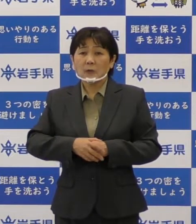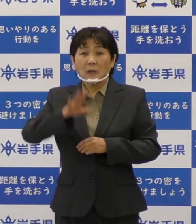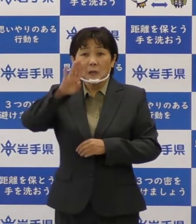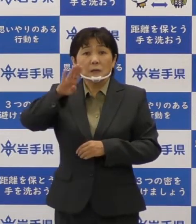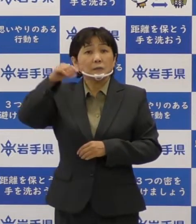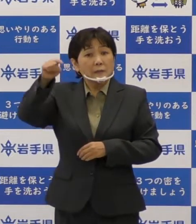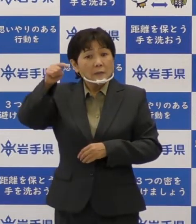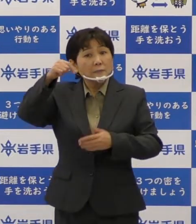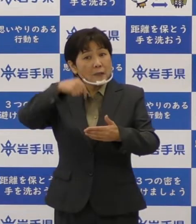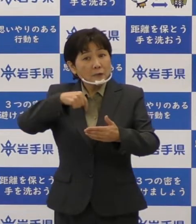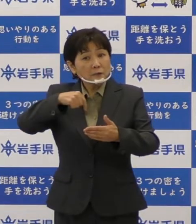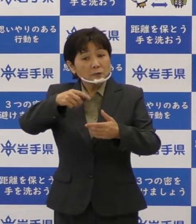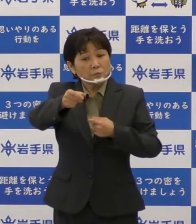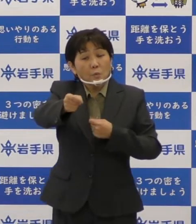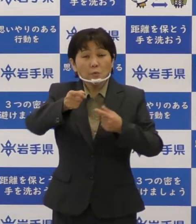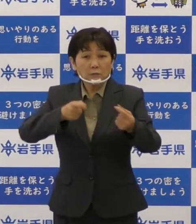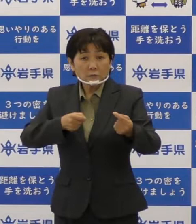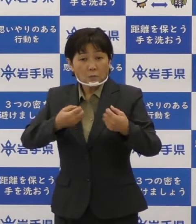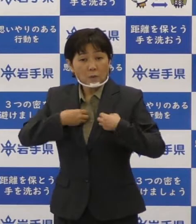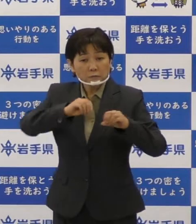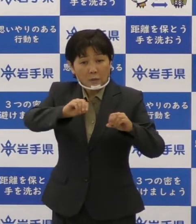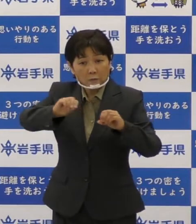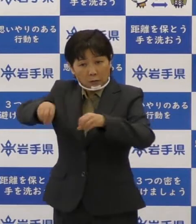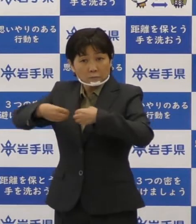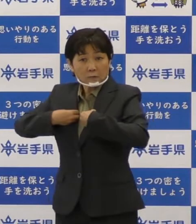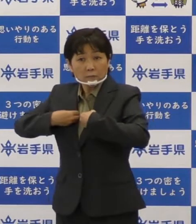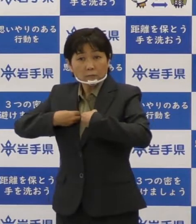県内にいる人同士での感染も、